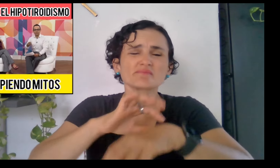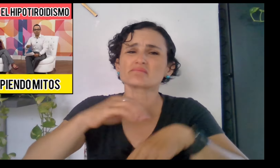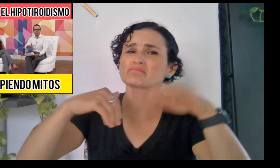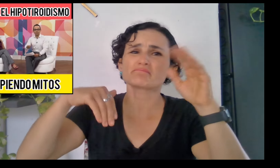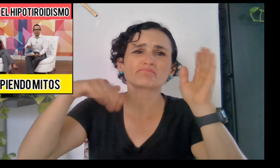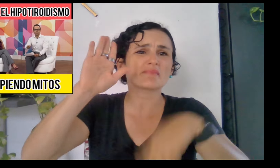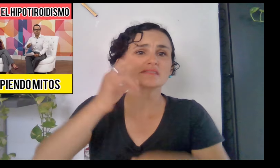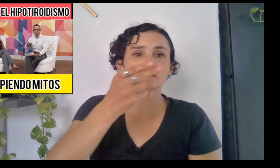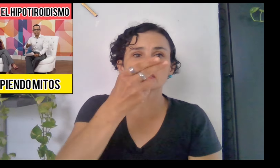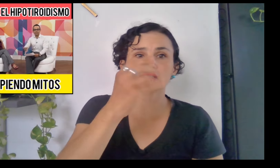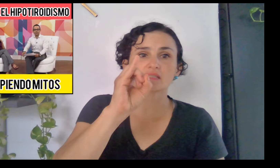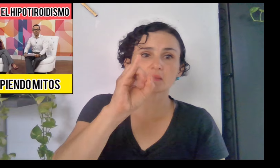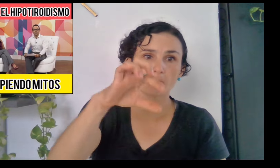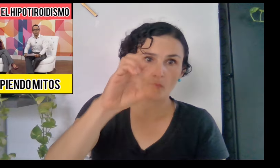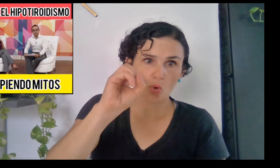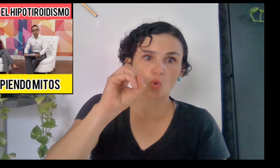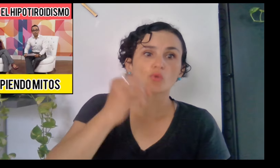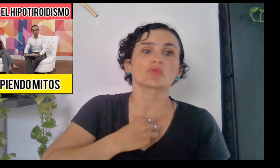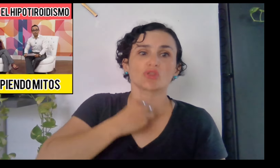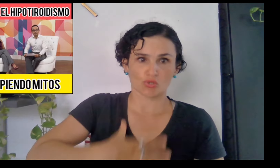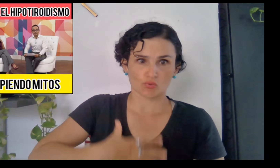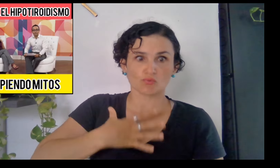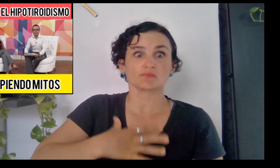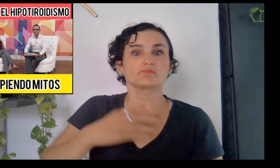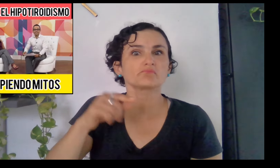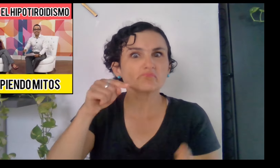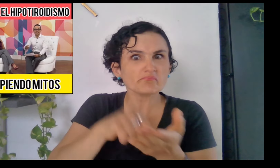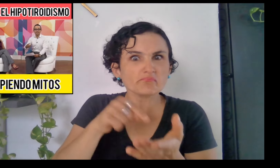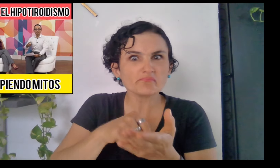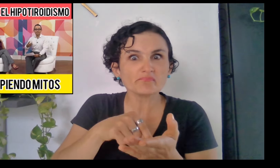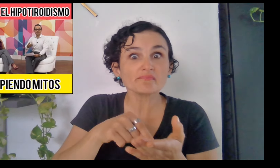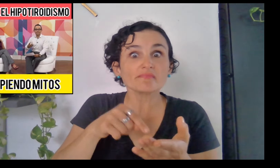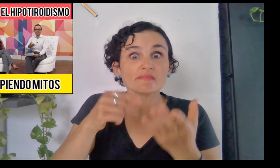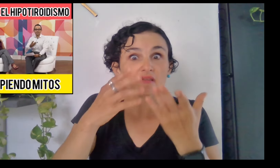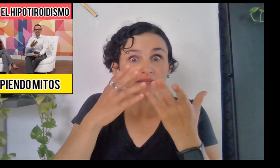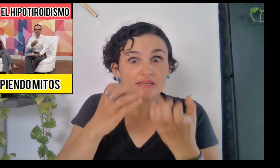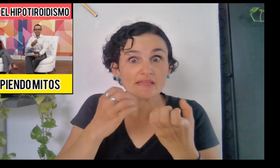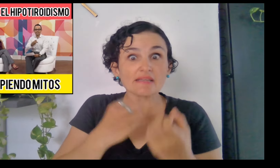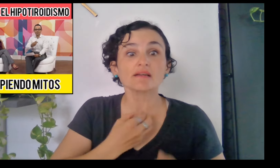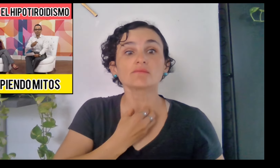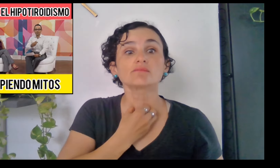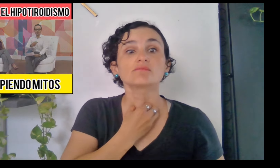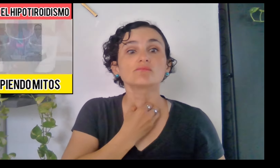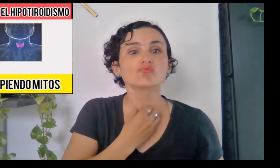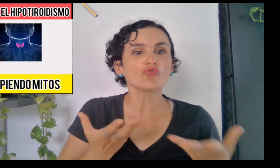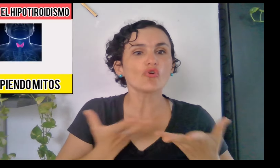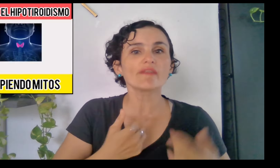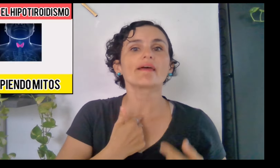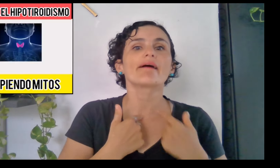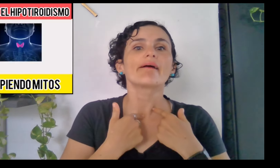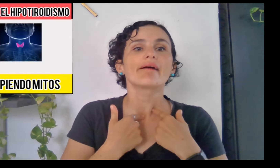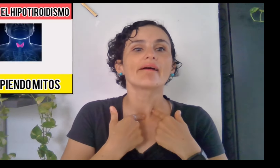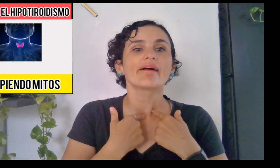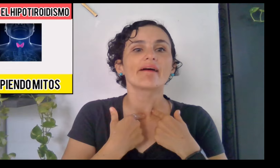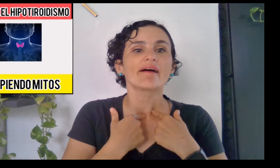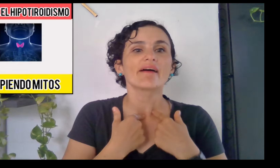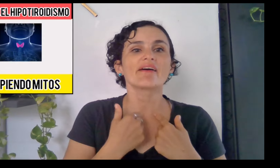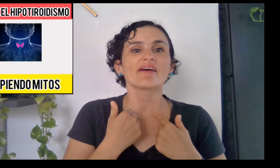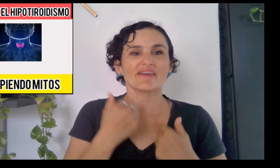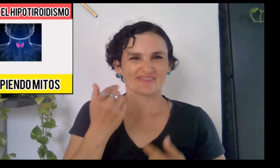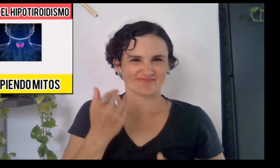es el hipotiroidismo. Para eso, lo primero que queremos demostrarte es que la glándula tiroides está localizada en el cuello, justo enfrente de la